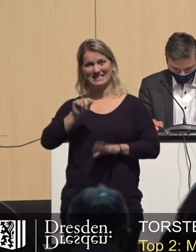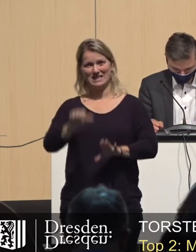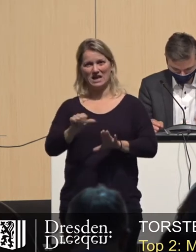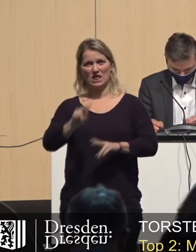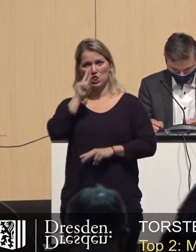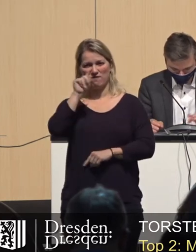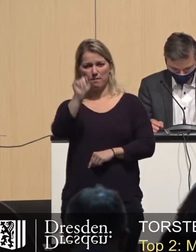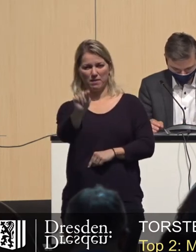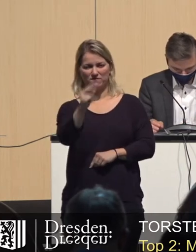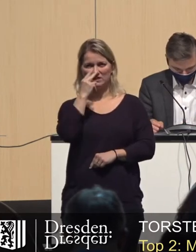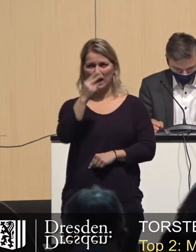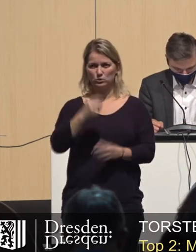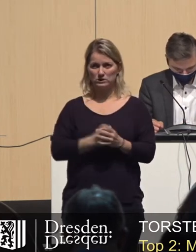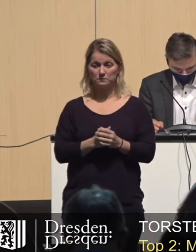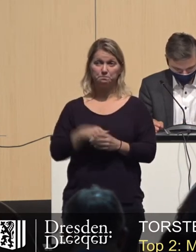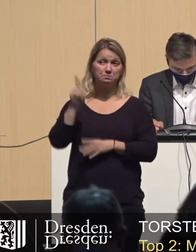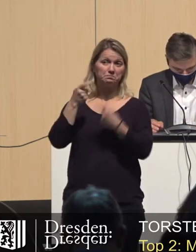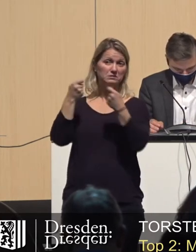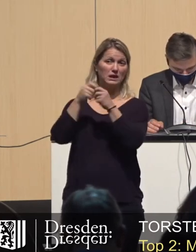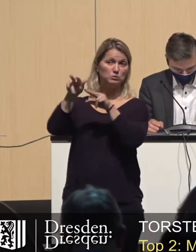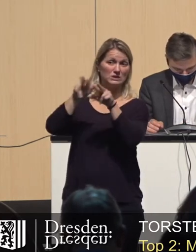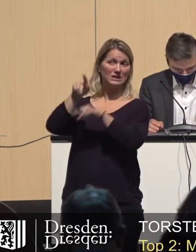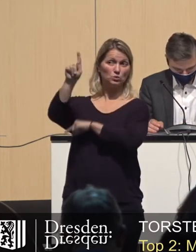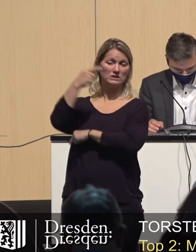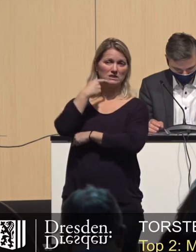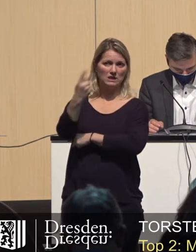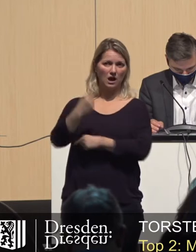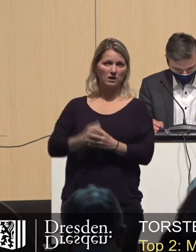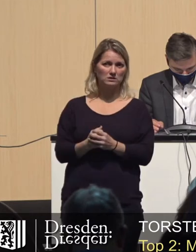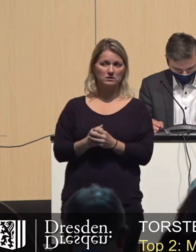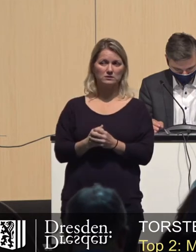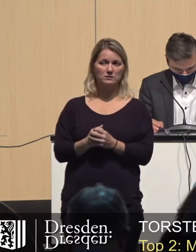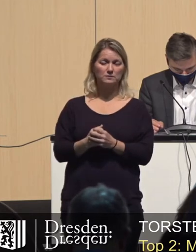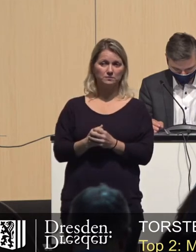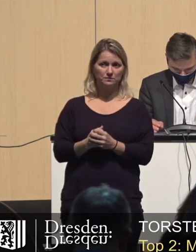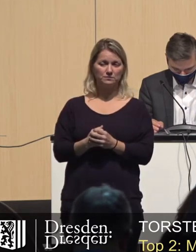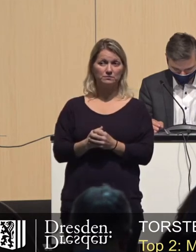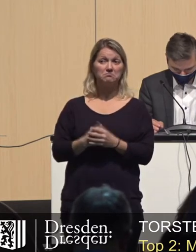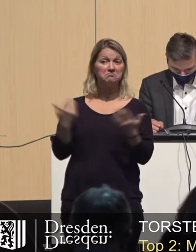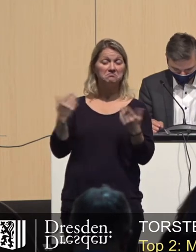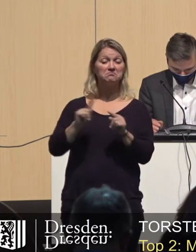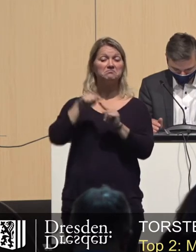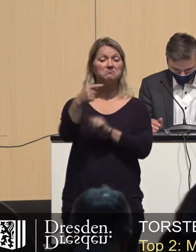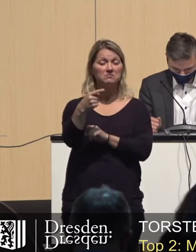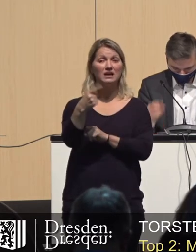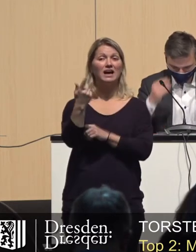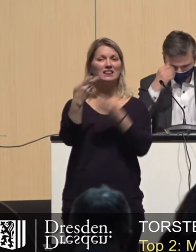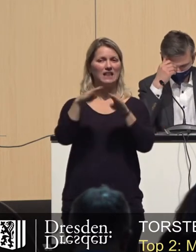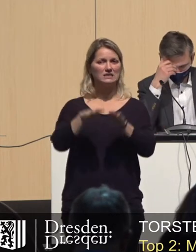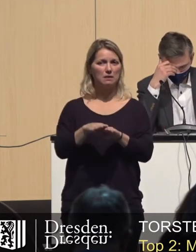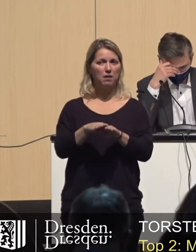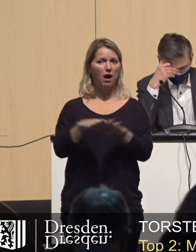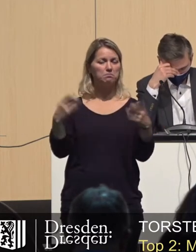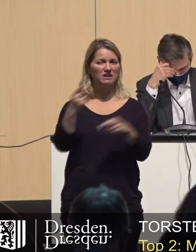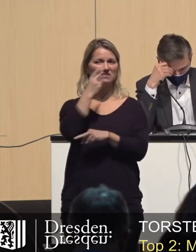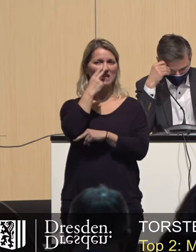Am 16.11. hat die Bundesregierung angekündigt, uns sozusagen zu sagen dann, wie im Dezember weiter mit den